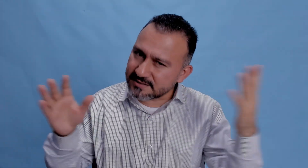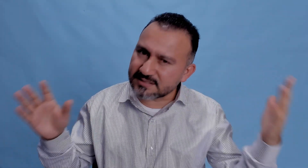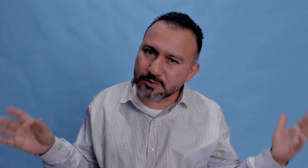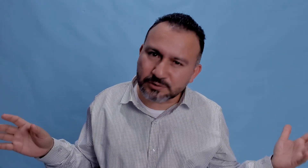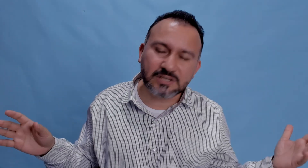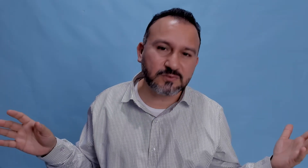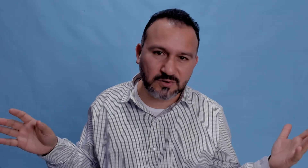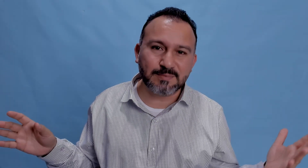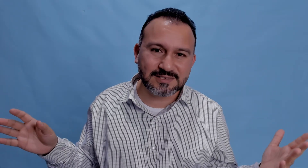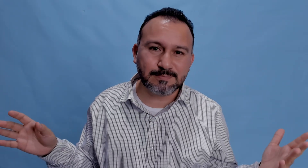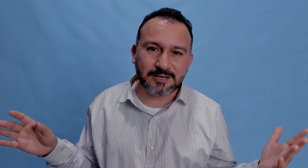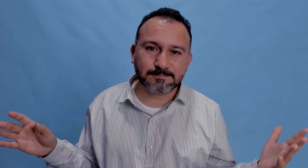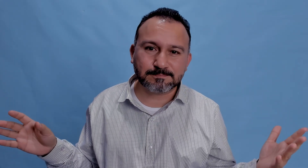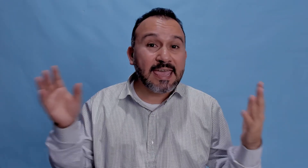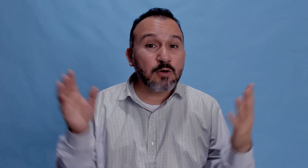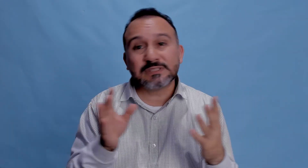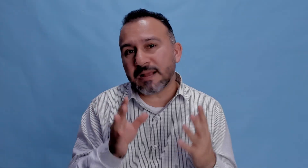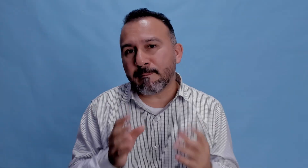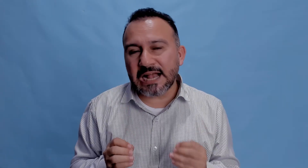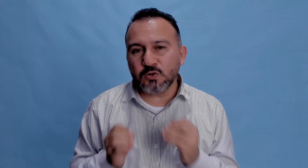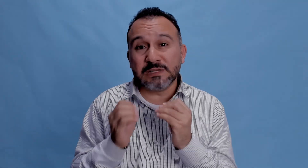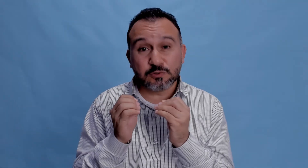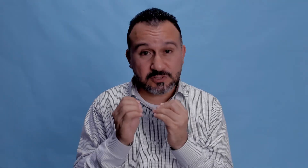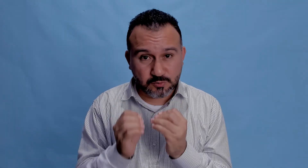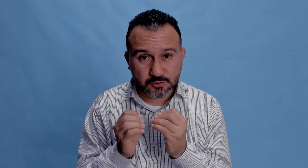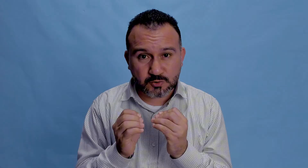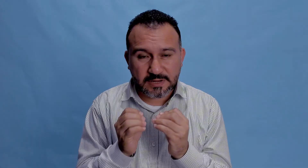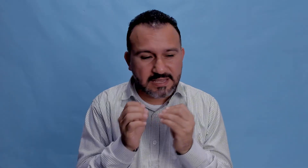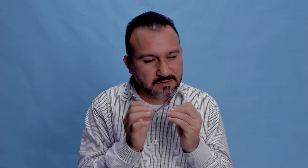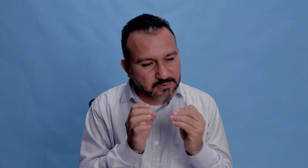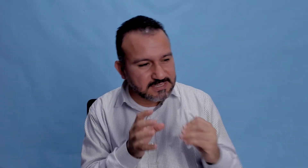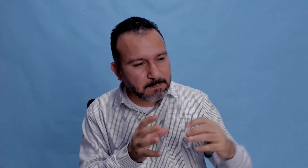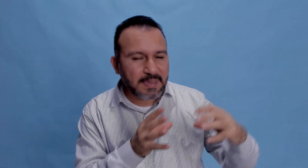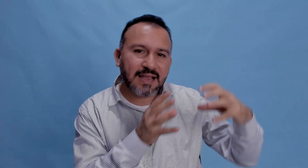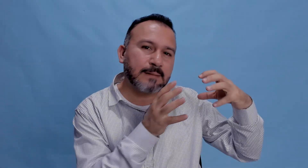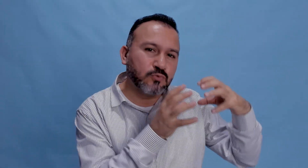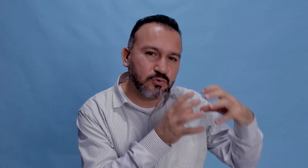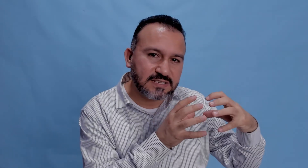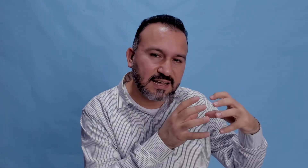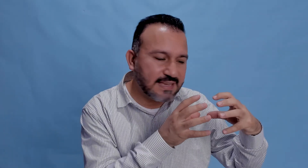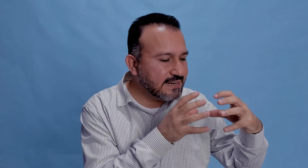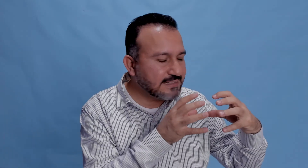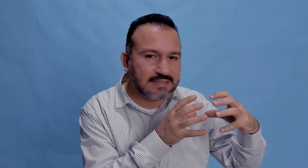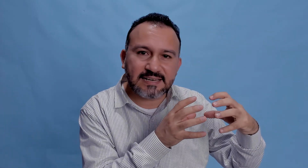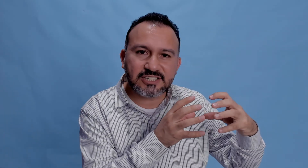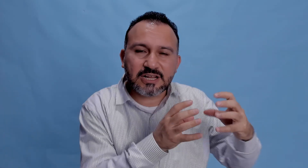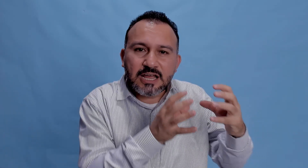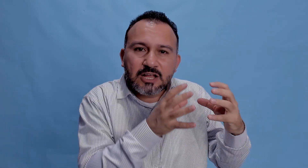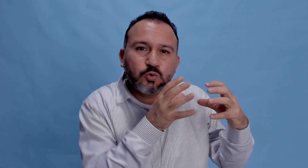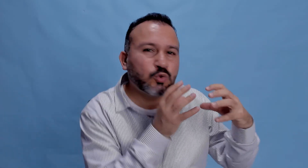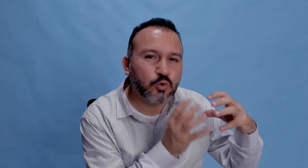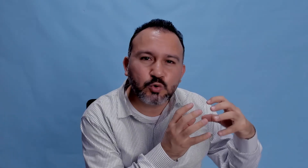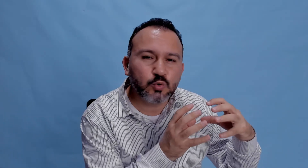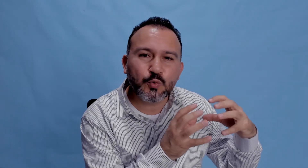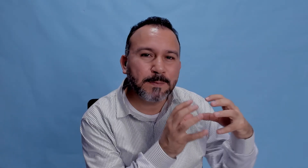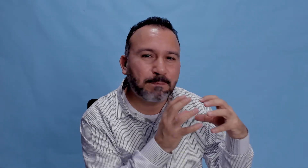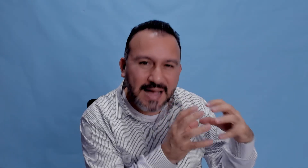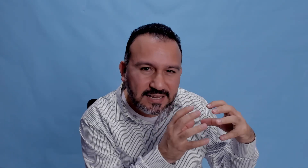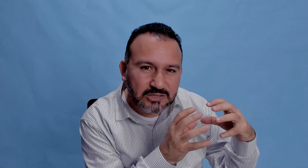Existem outras formas também. É um trabalho minucioso em que você pega a música e entende todo o impacto